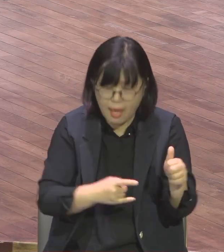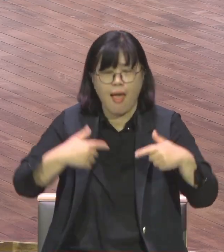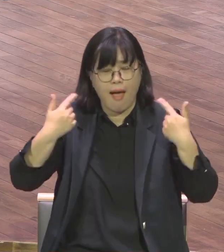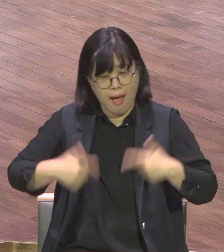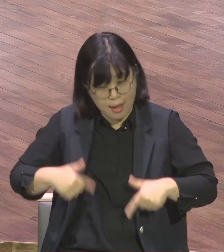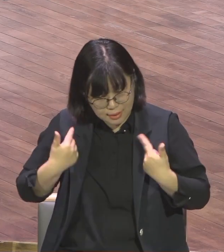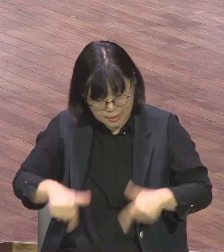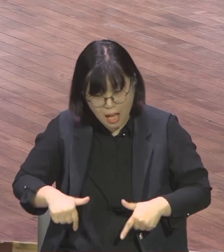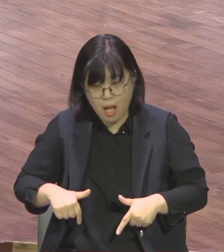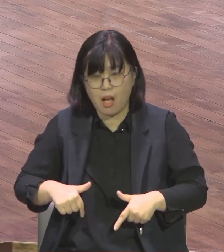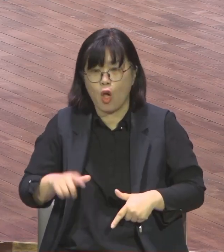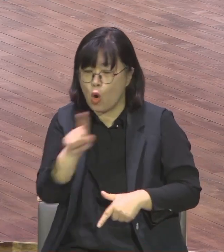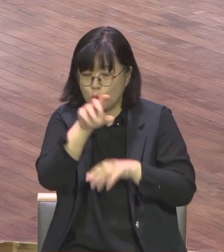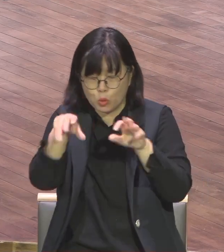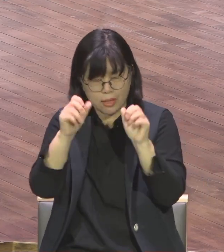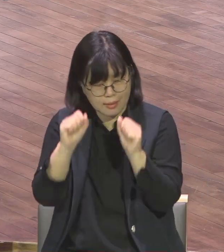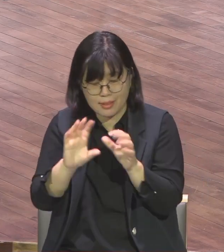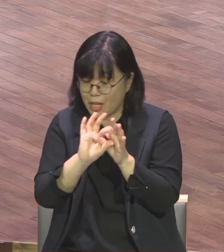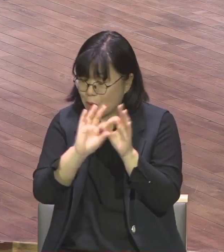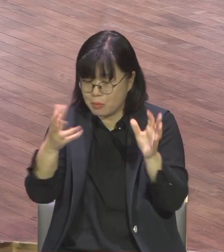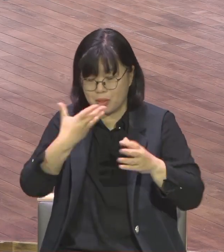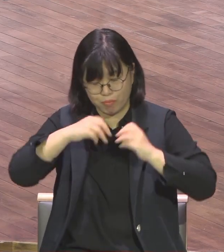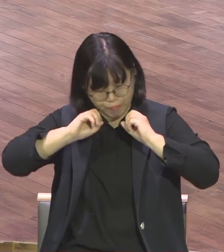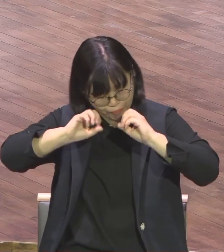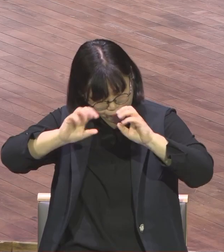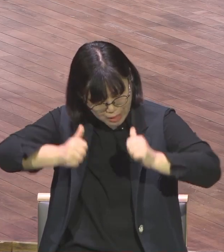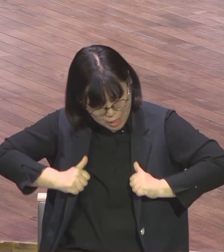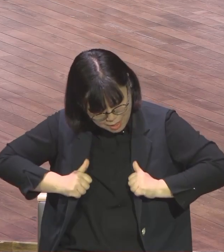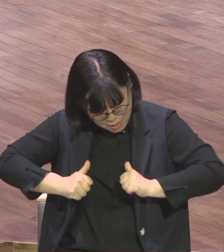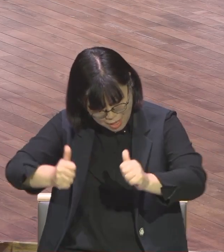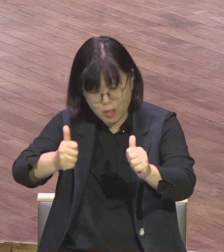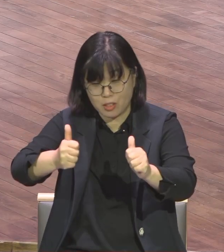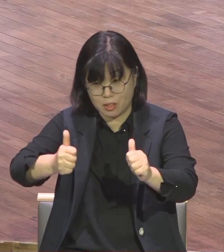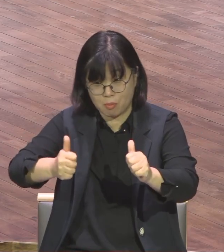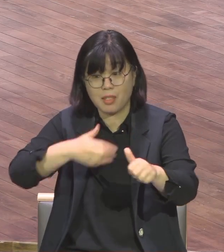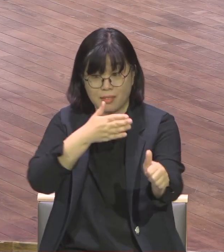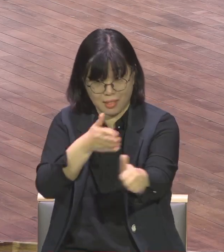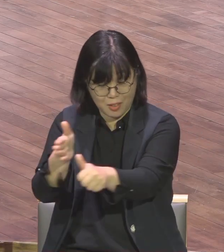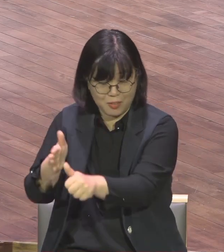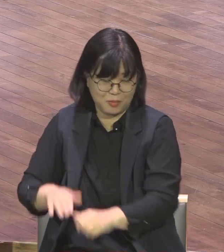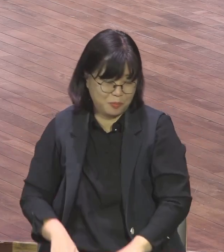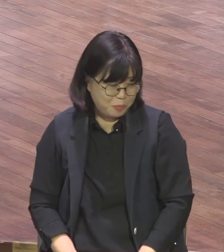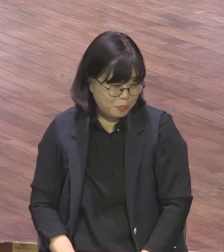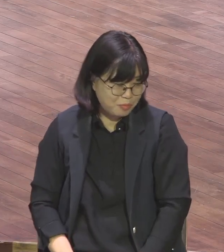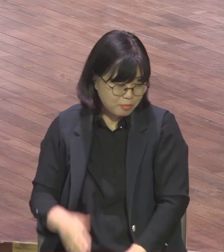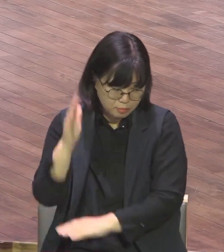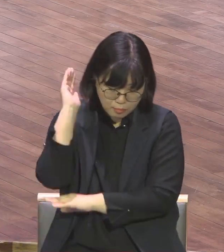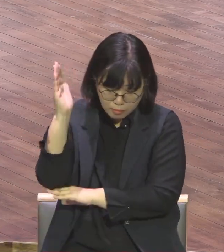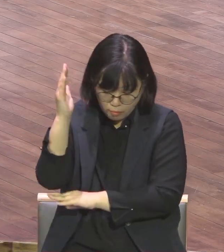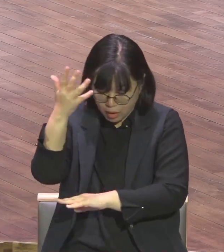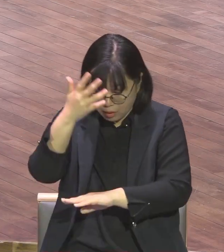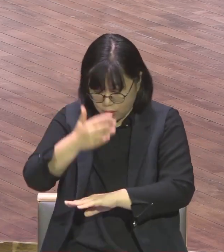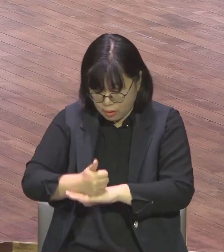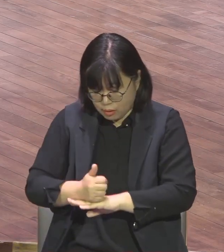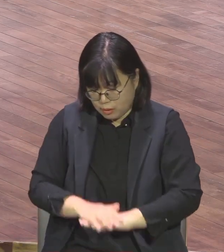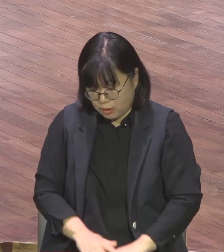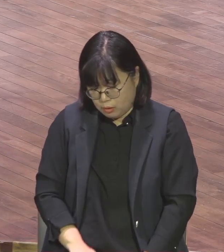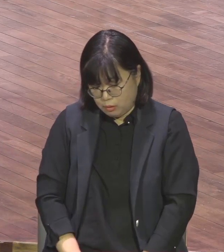축복합니다. 결론입니다. 윤희상 시인이 쓴 눈처럼 게으른 것은 없고